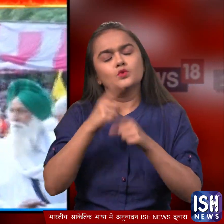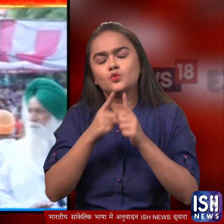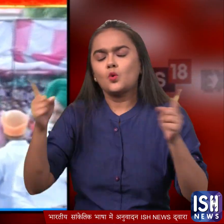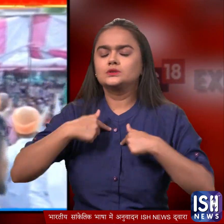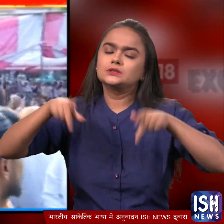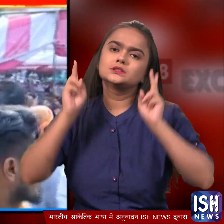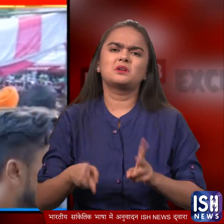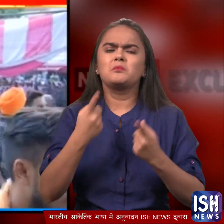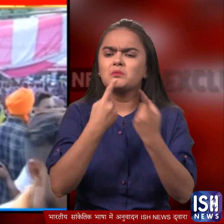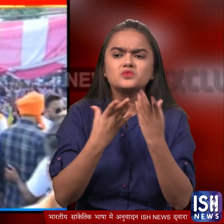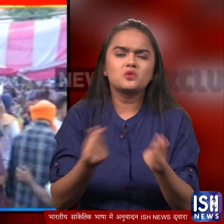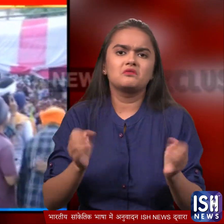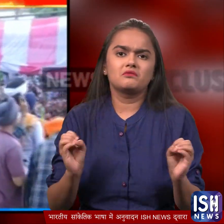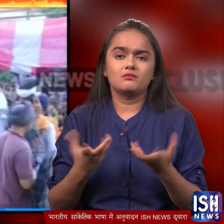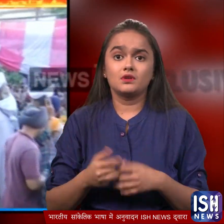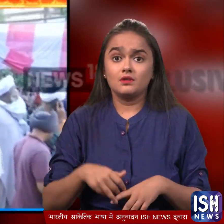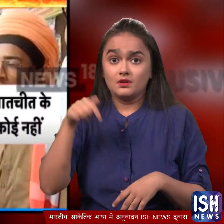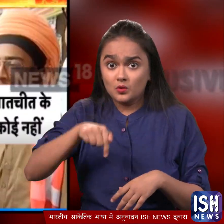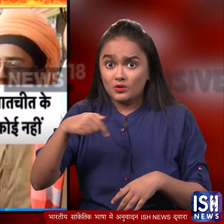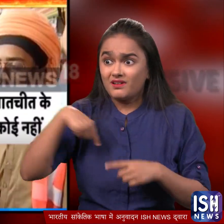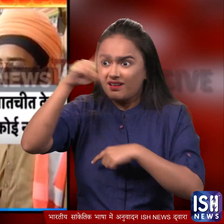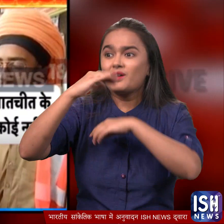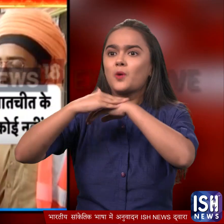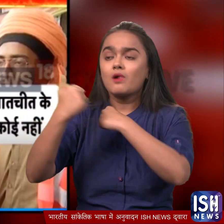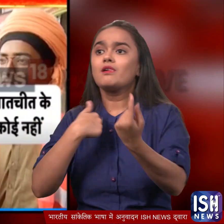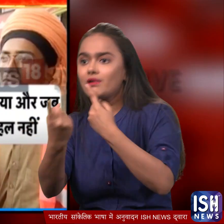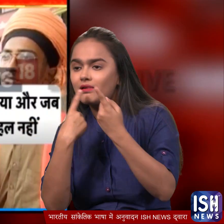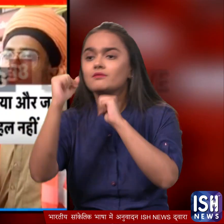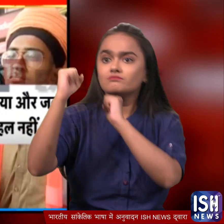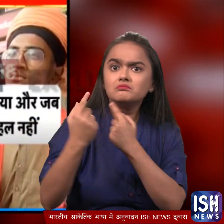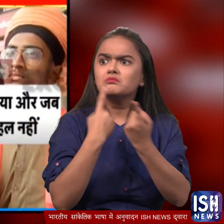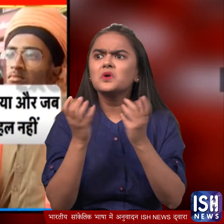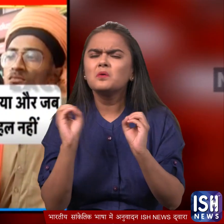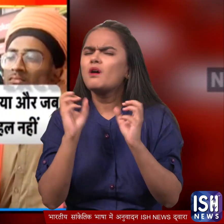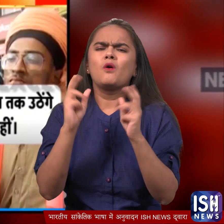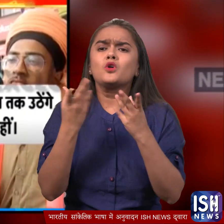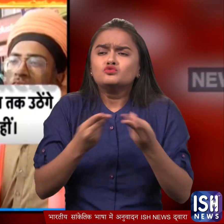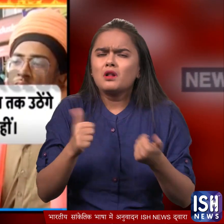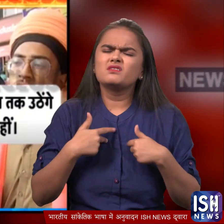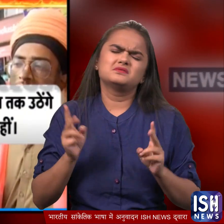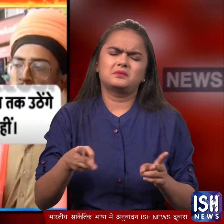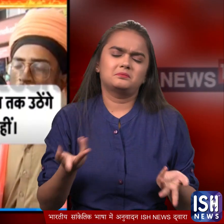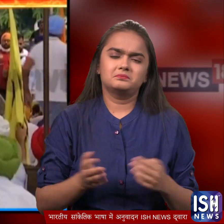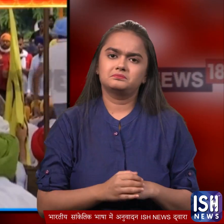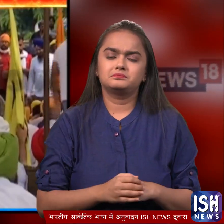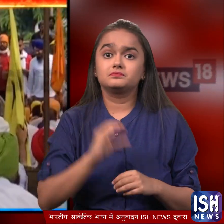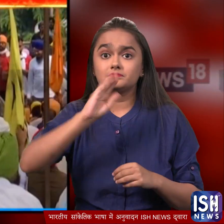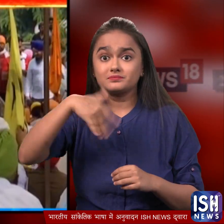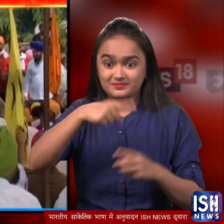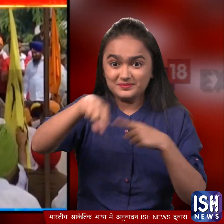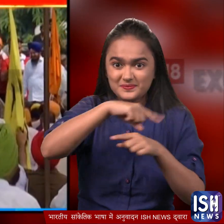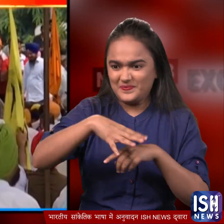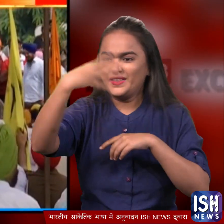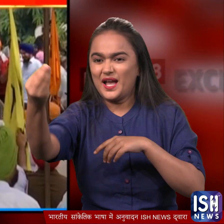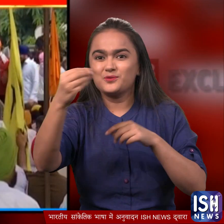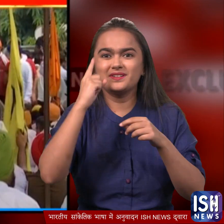ने वहां लंबे वक्त तक डटे रहने की चेतावनी दे दी। आज बातचीत के लिए कोई नहीं बुलाया गया और जब तक हल नहीं होता तब तक उठेंगे। मिनी सचिवालय